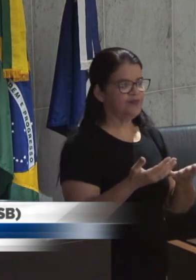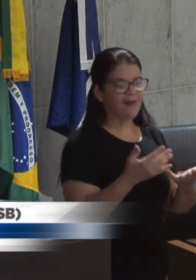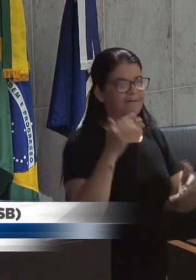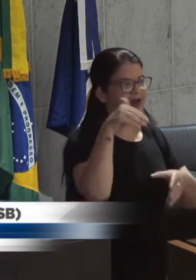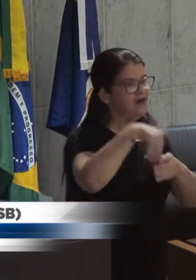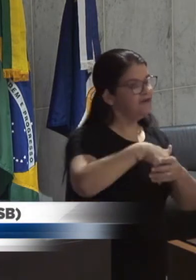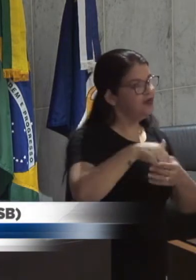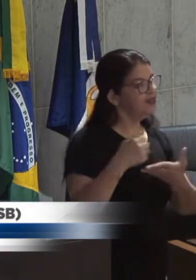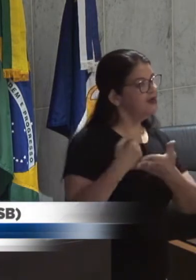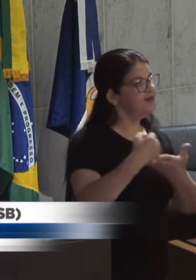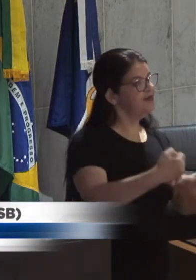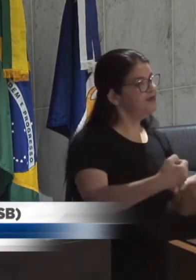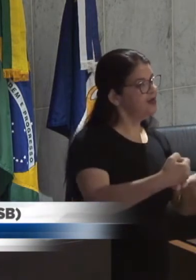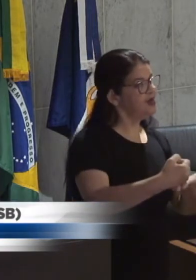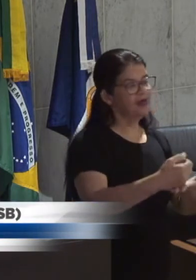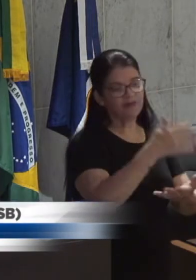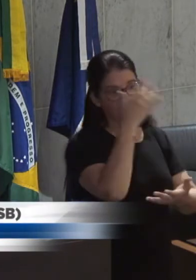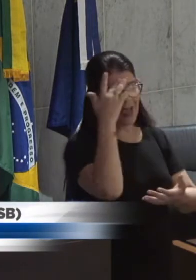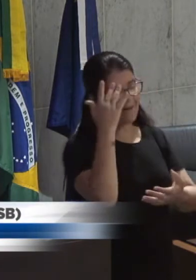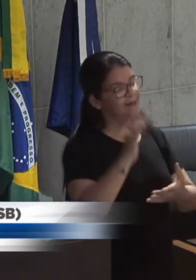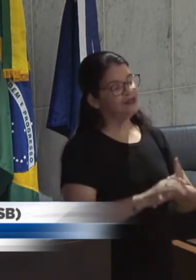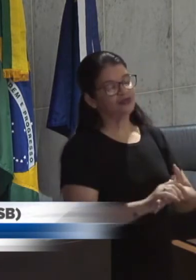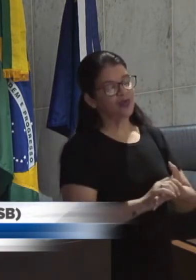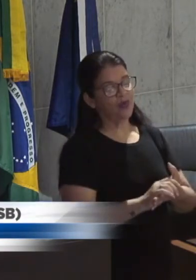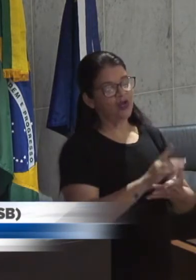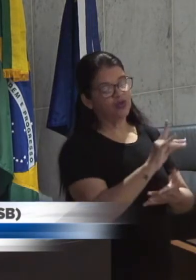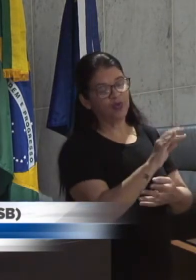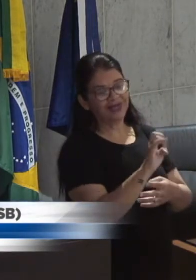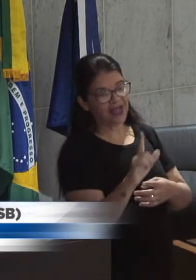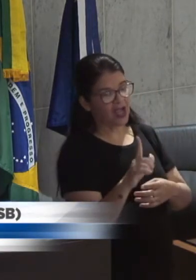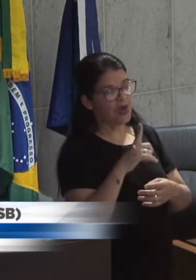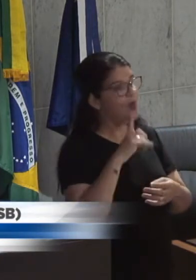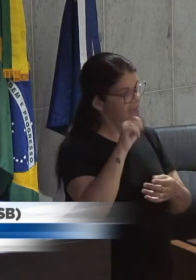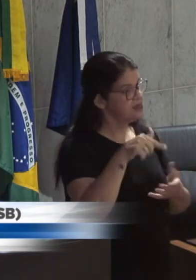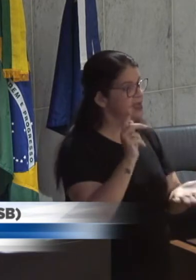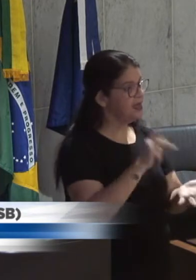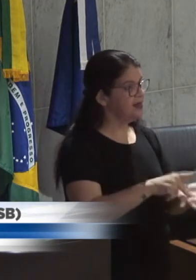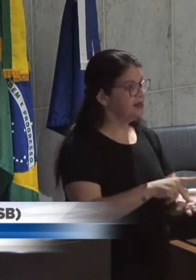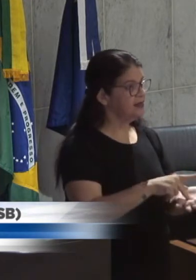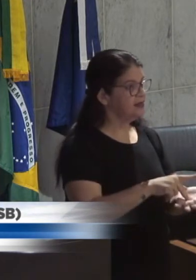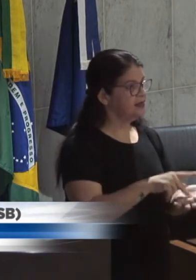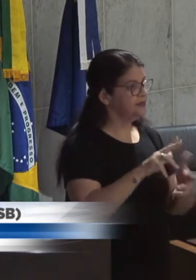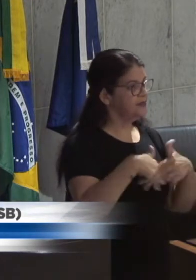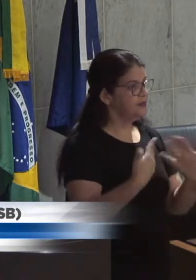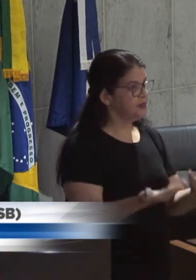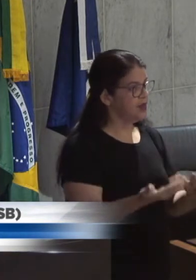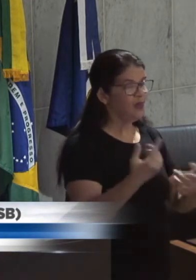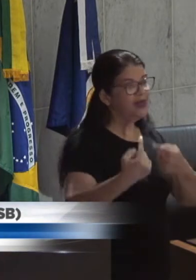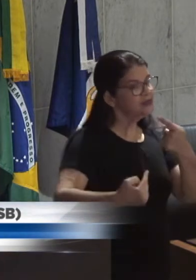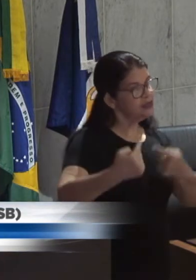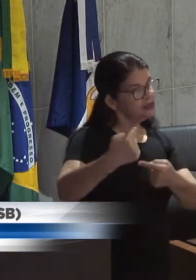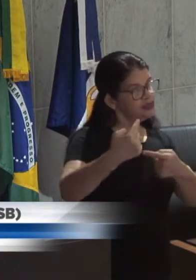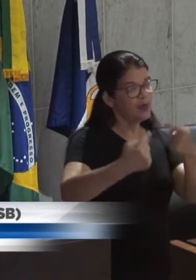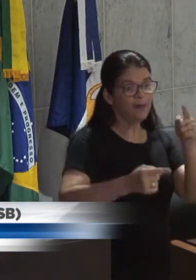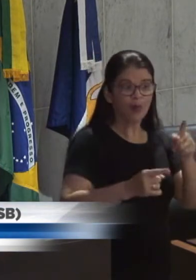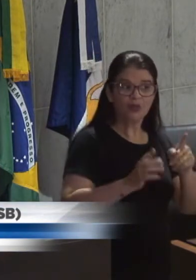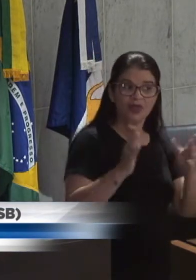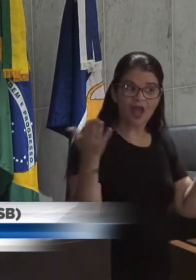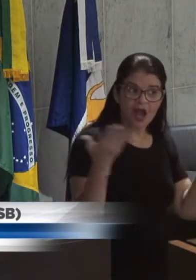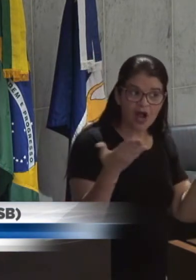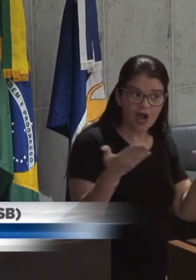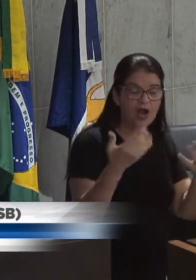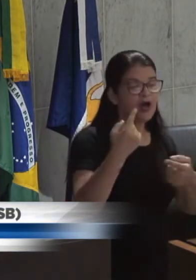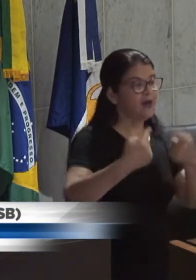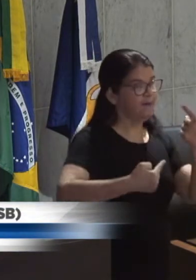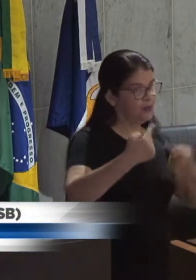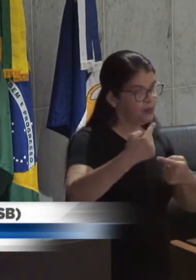exatamente, Carlos Vera. E quem não está, companheiro Doriel, tá certo? Então, essa é a realidade. Então, nessa disputa política, sair do